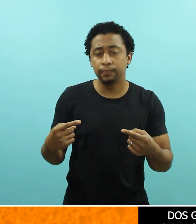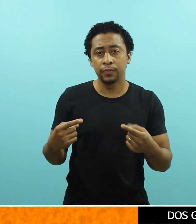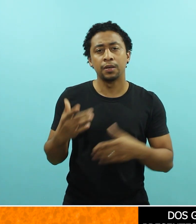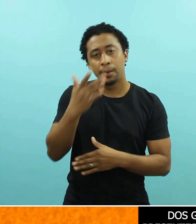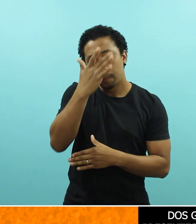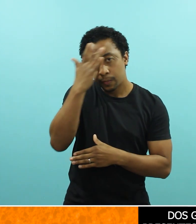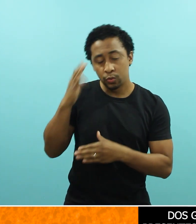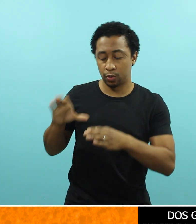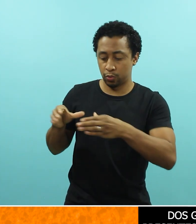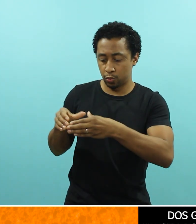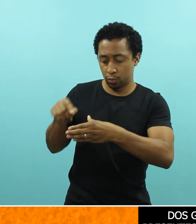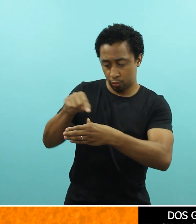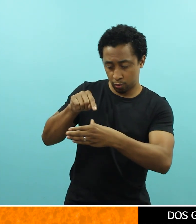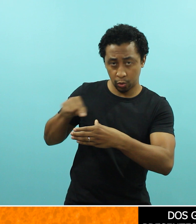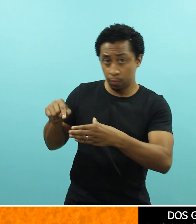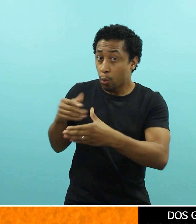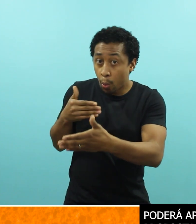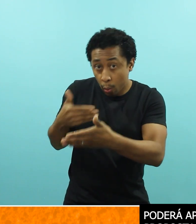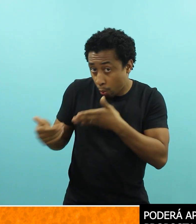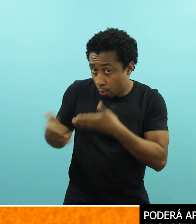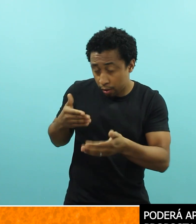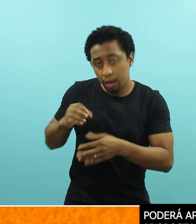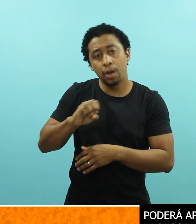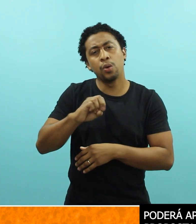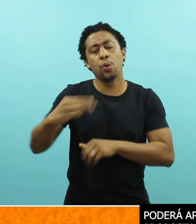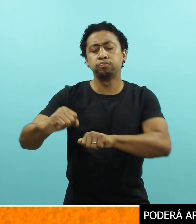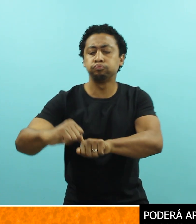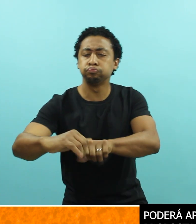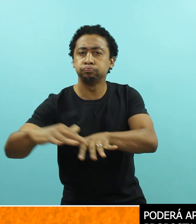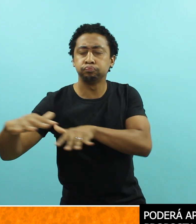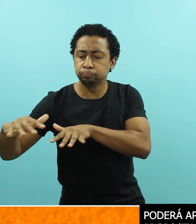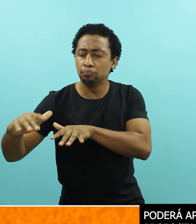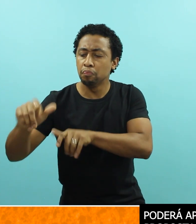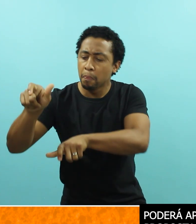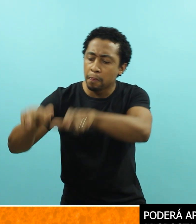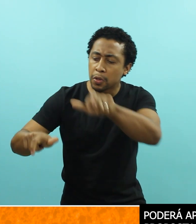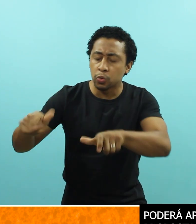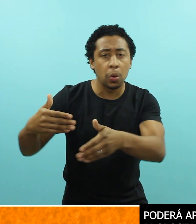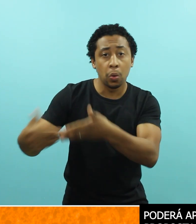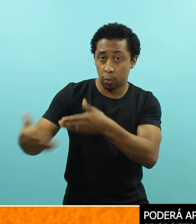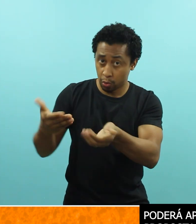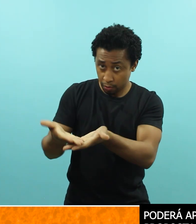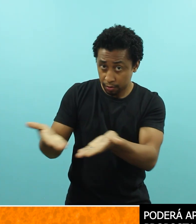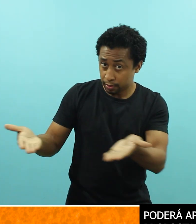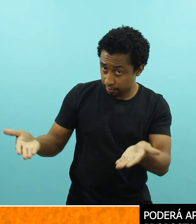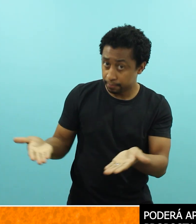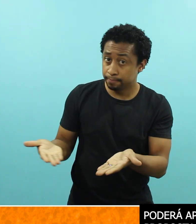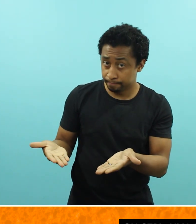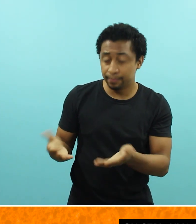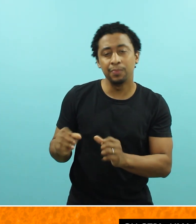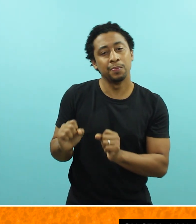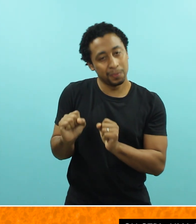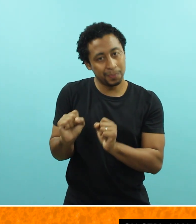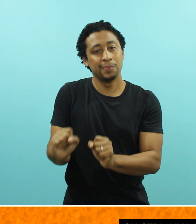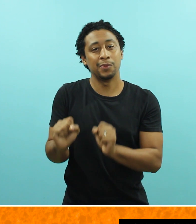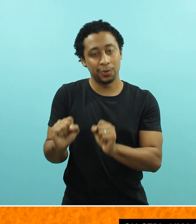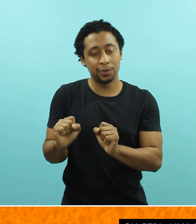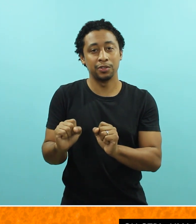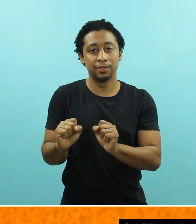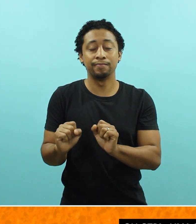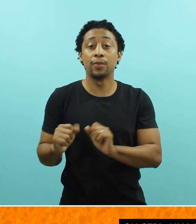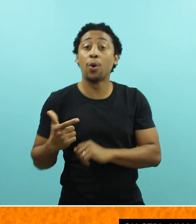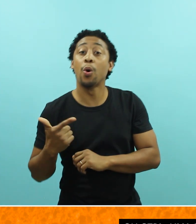grupos ou presentes no auditório poderá apresentar uma proposta substitutiva, ou